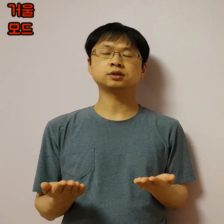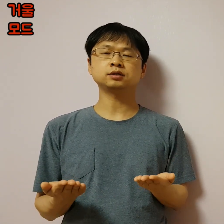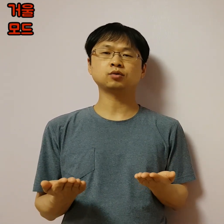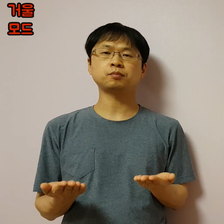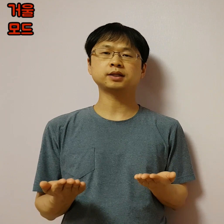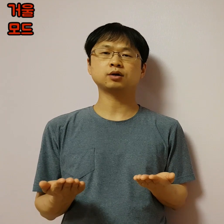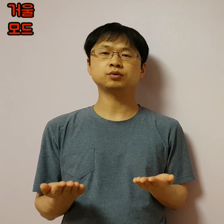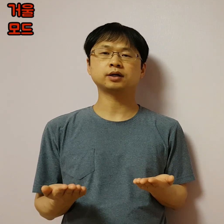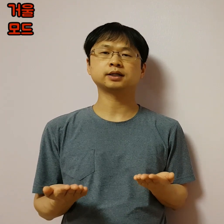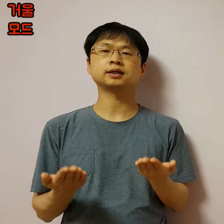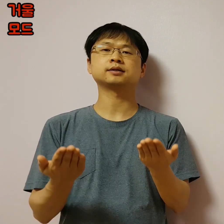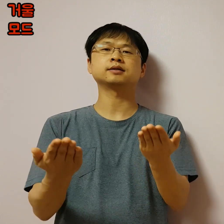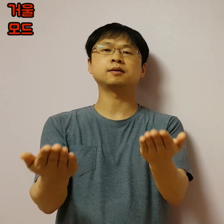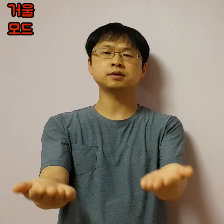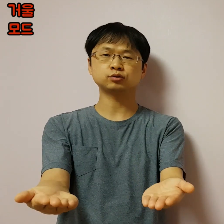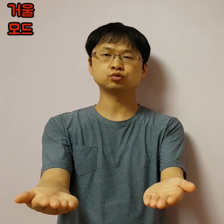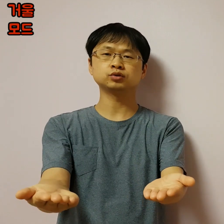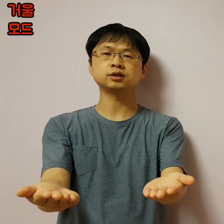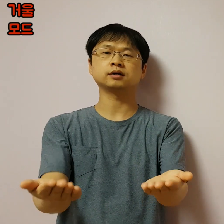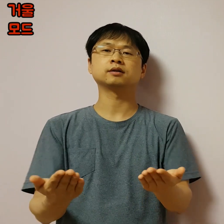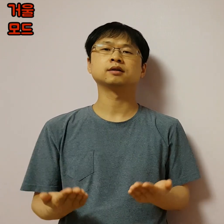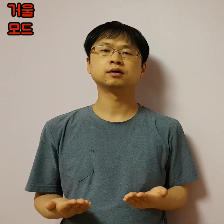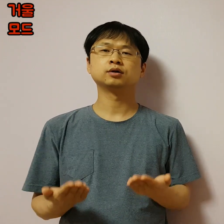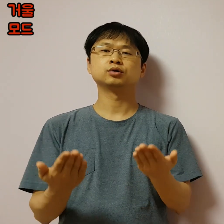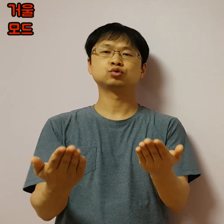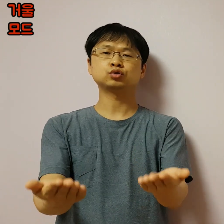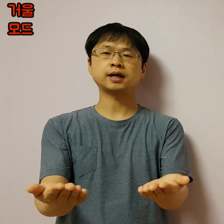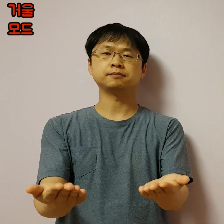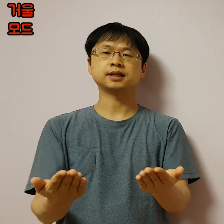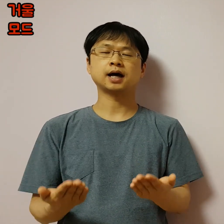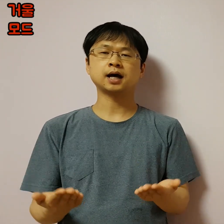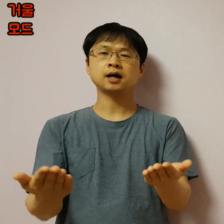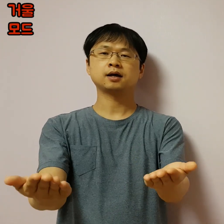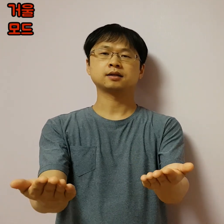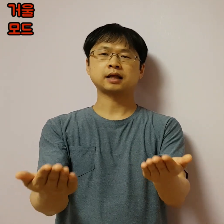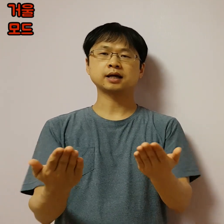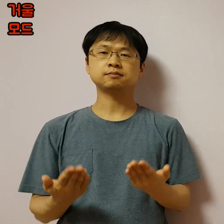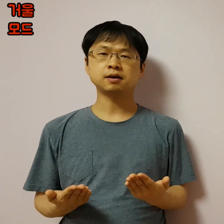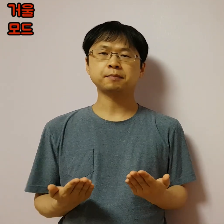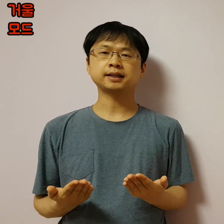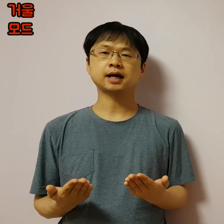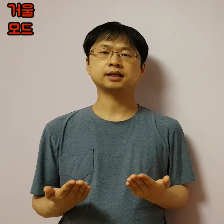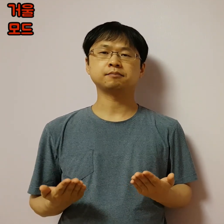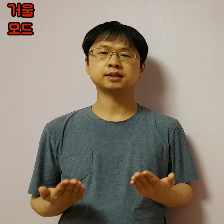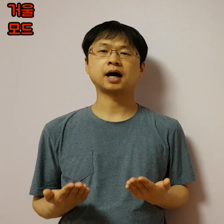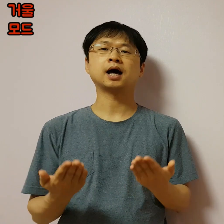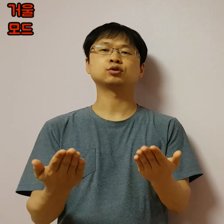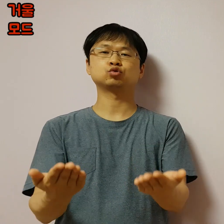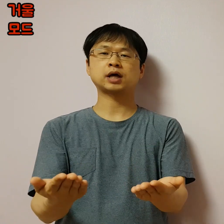양손을 손바닥을 위로 한 상태에서 내밀어 주는 것 주다입니다. 당기면 받다가 됩니다.